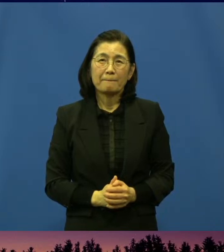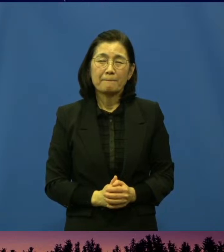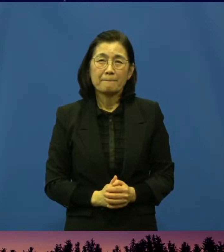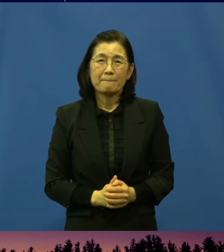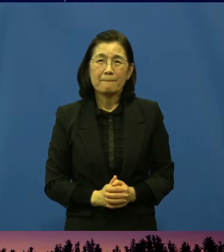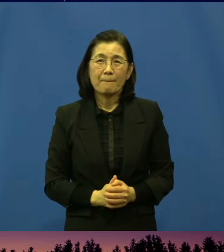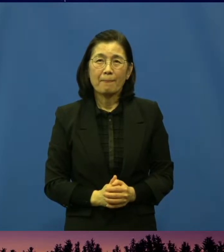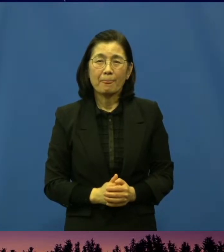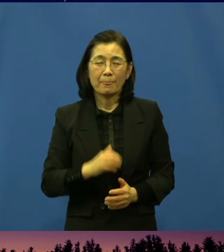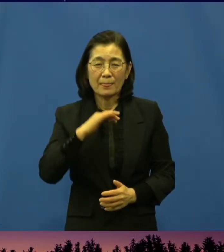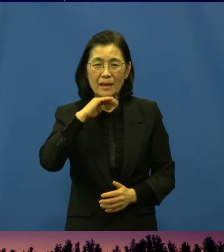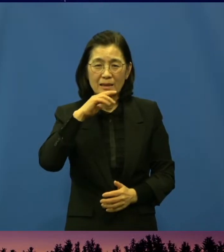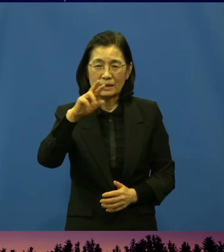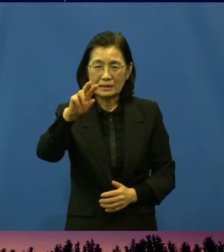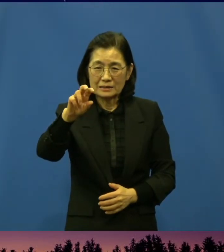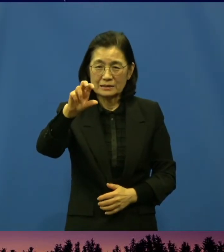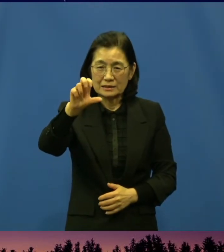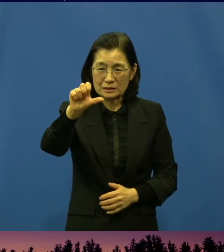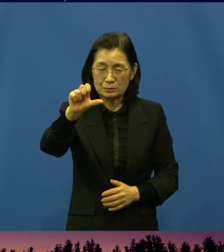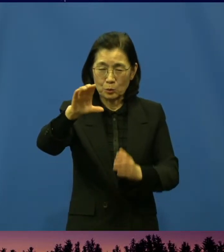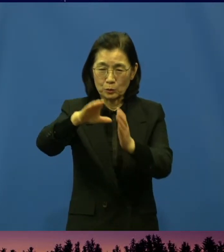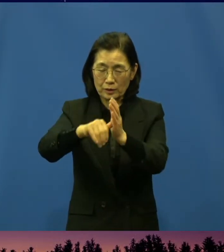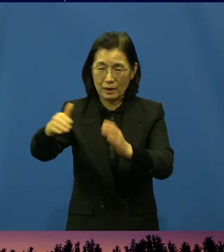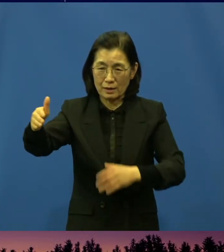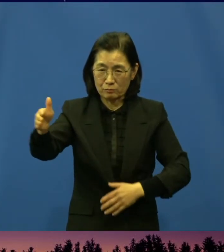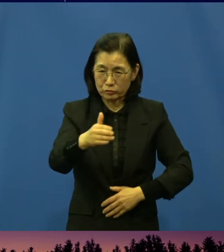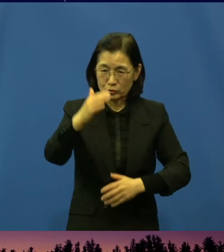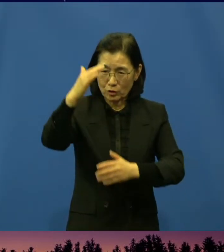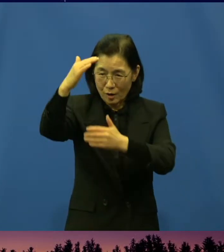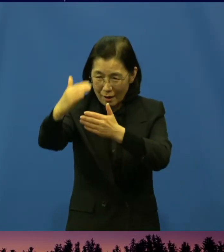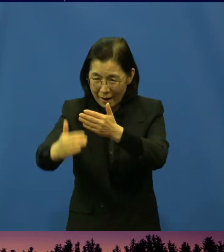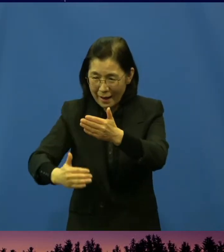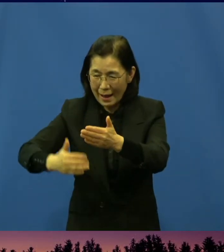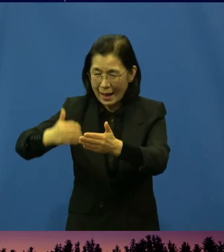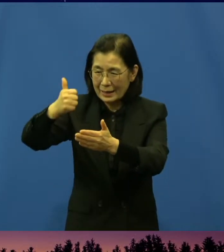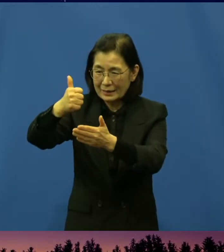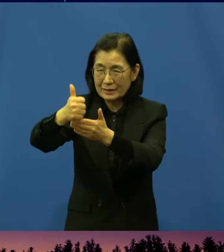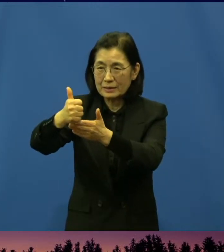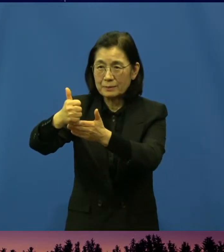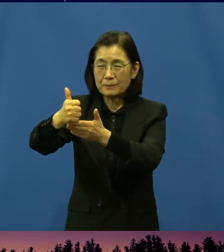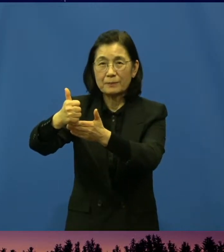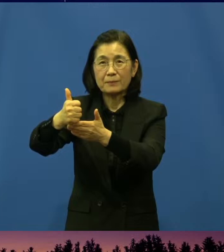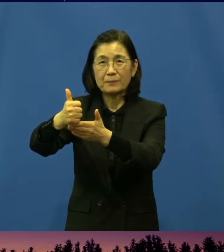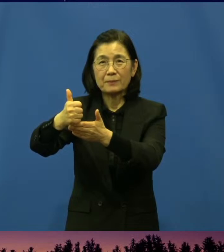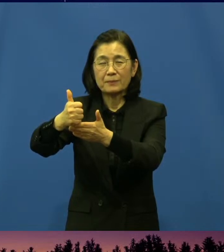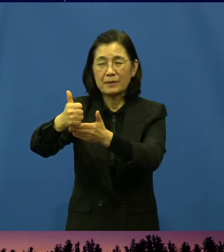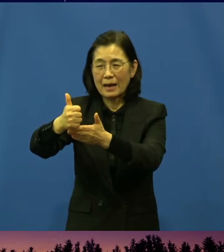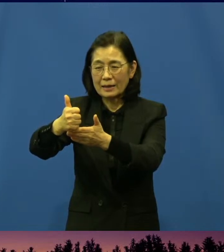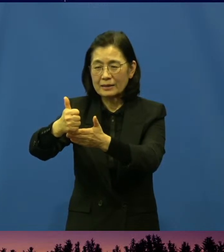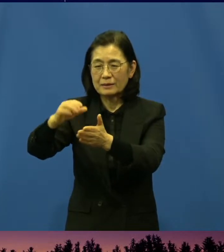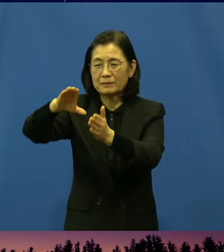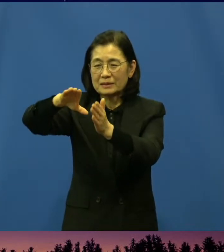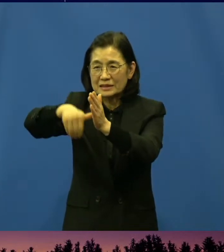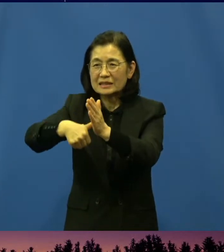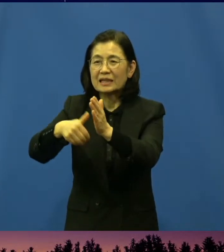75세부터 그의 인생이 하나님 앞에서 유의미한, 그러니까 카운터가 되는 거예요. 하나님의 계수가 시작된 날이다.